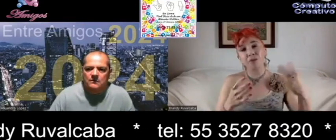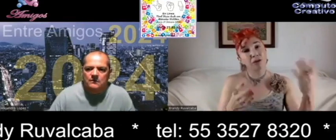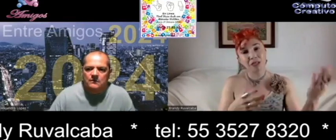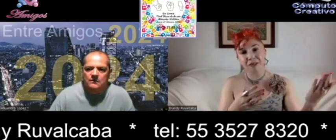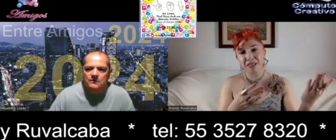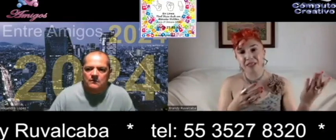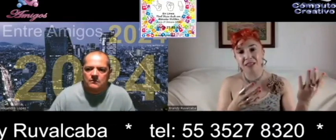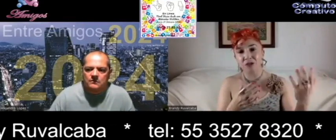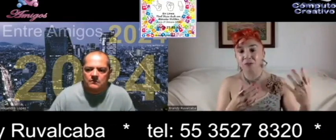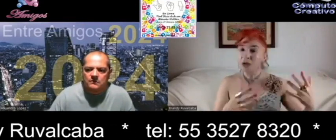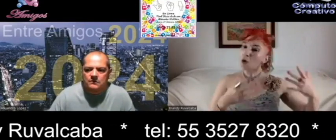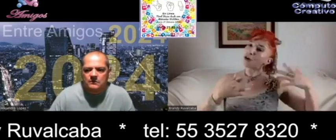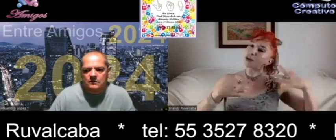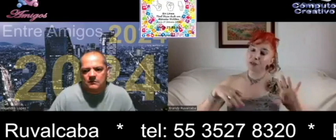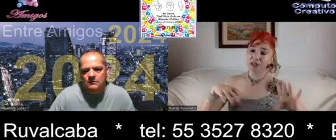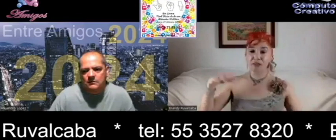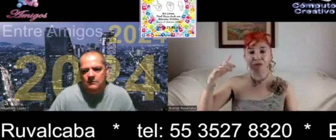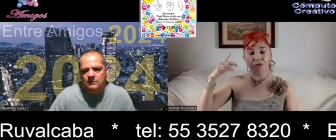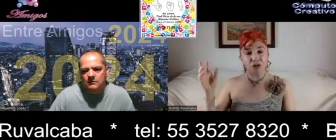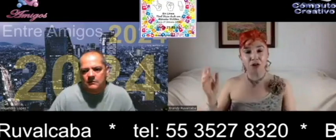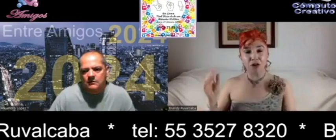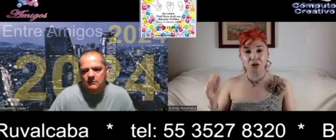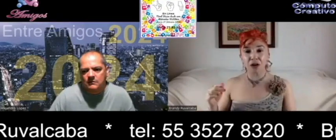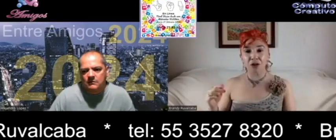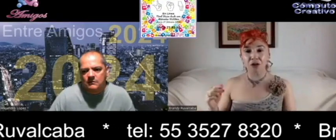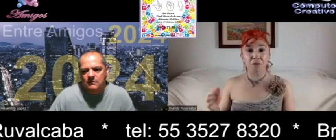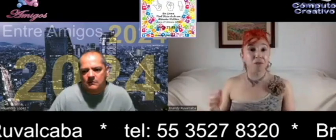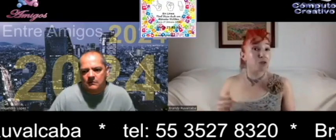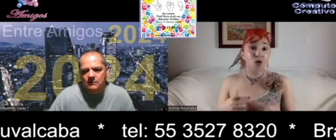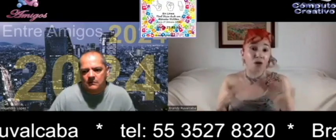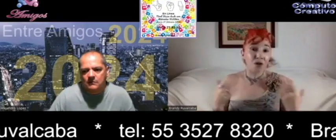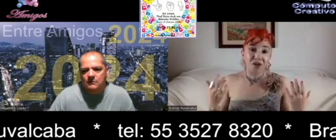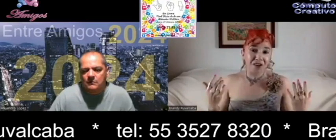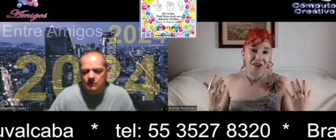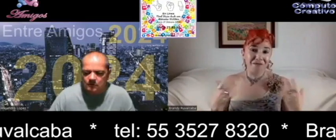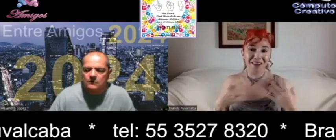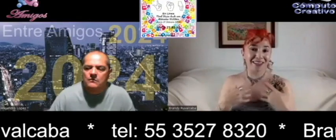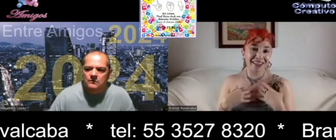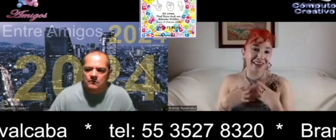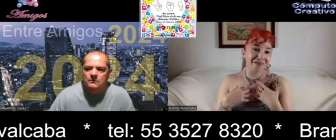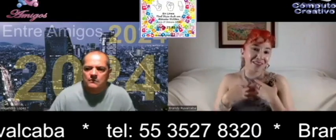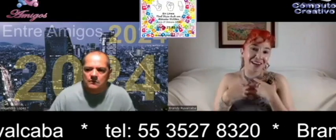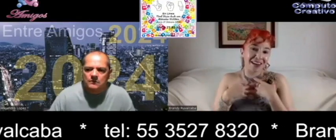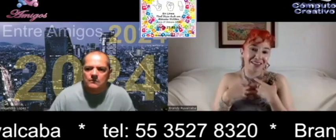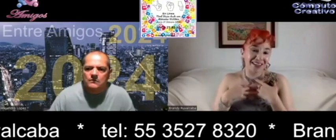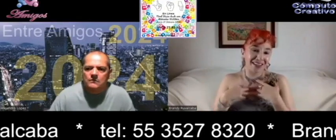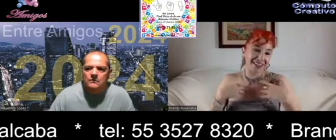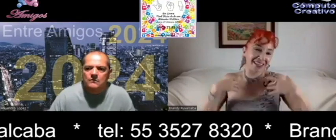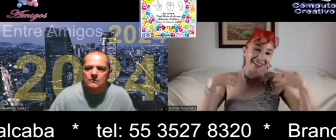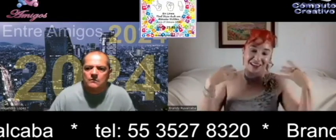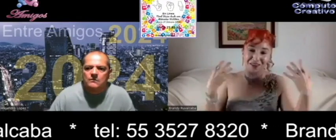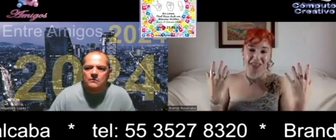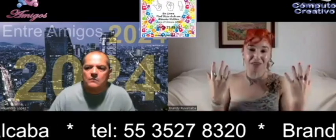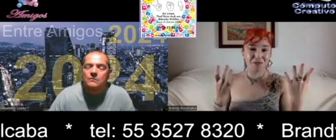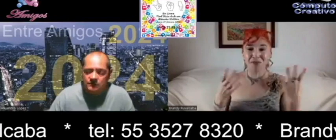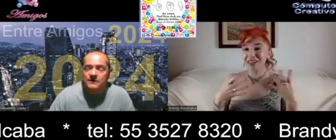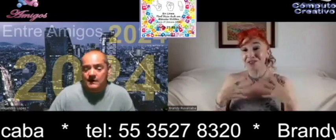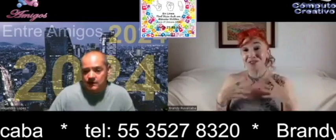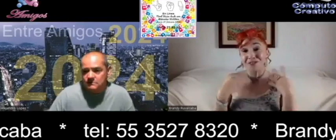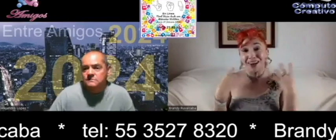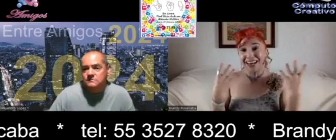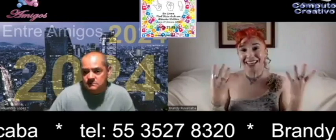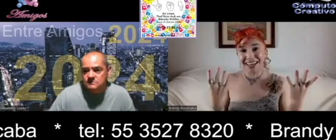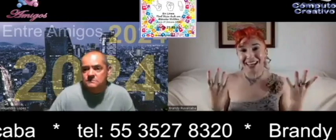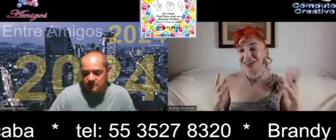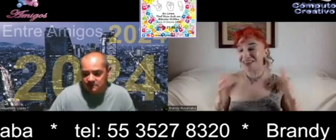tú me preguntabas hace ratito, oye, ¿tú tenías un familiar sordo o algo? No, mi acercamiento a la lengua de señas, ya te lo dije, fue porque Sí, yo